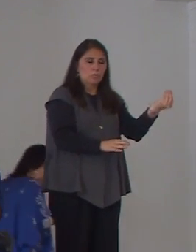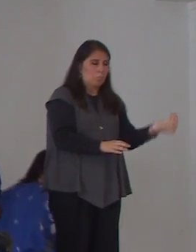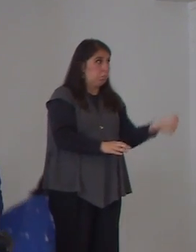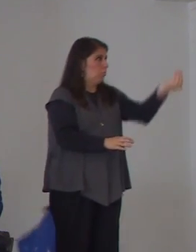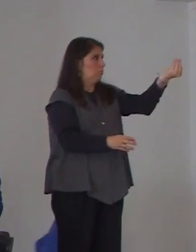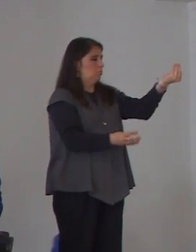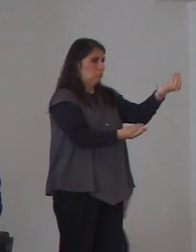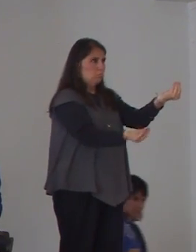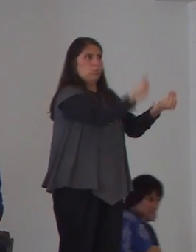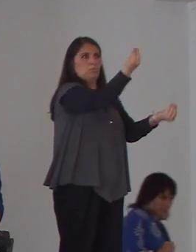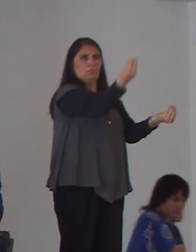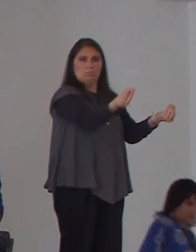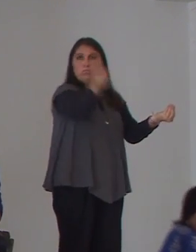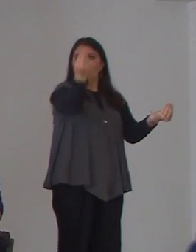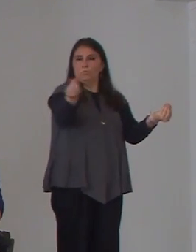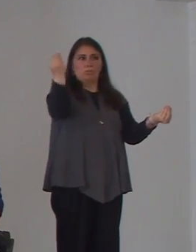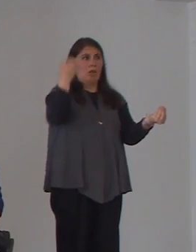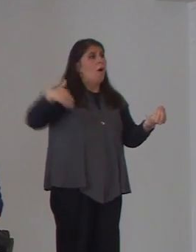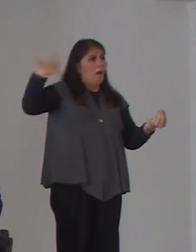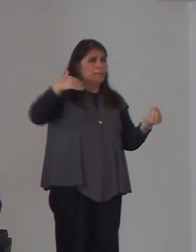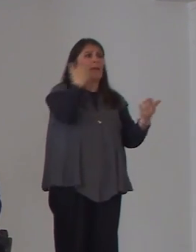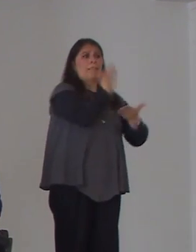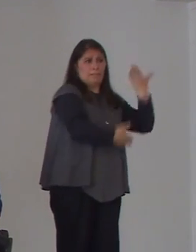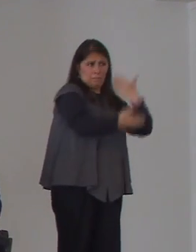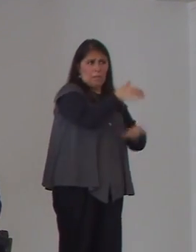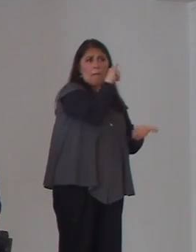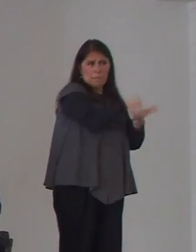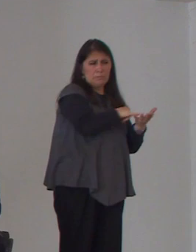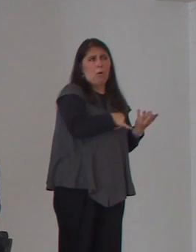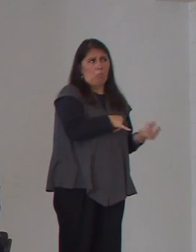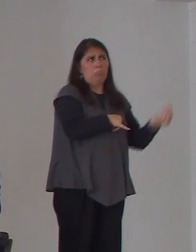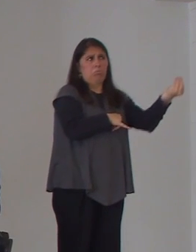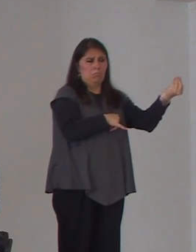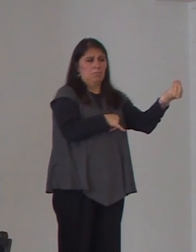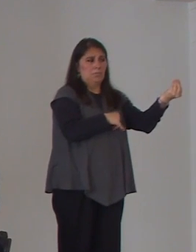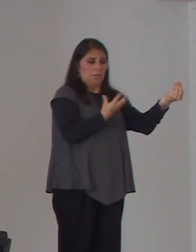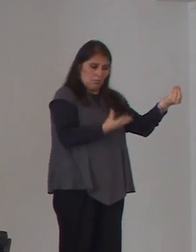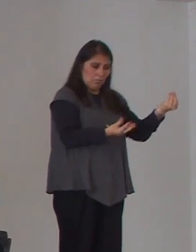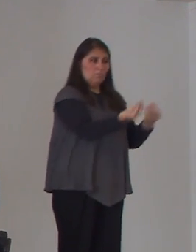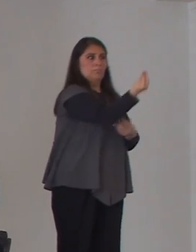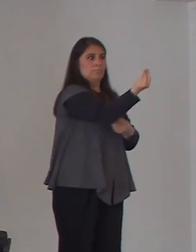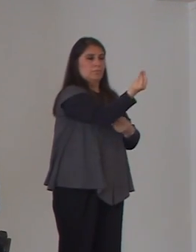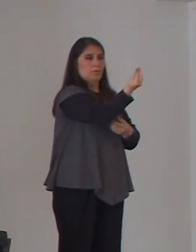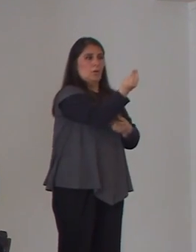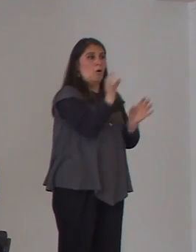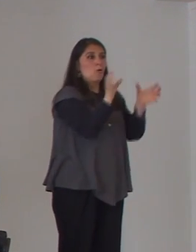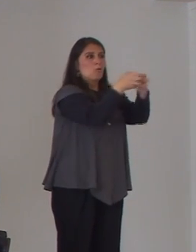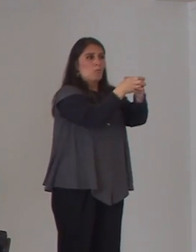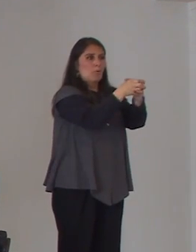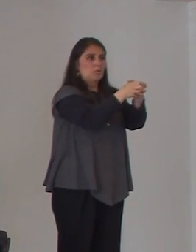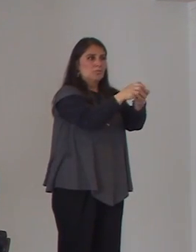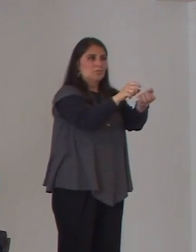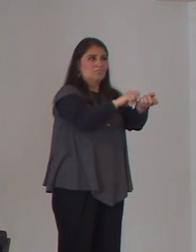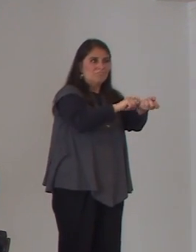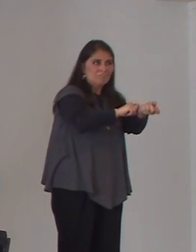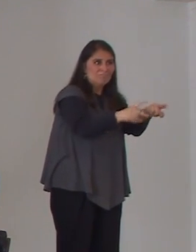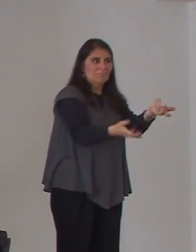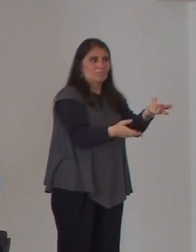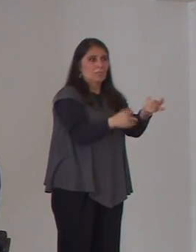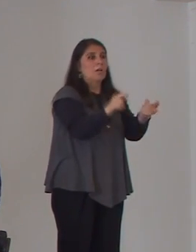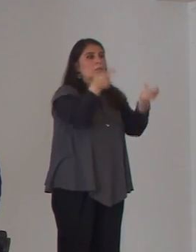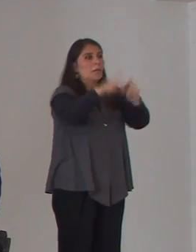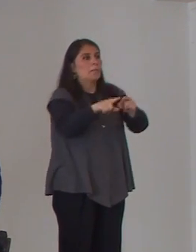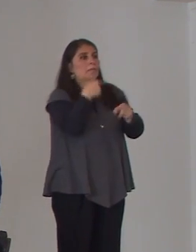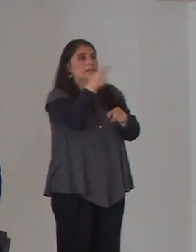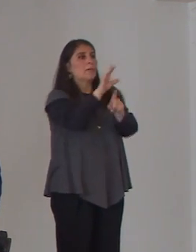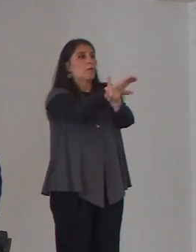discapacidad, que generalmente ha existido, las poblaciones étnicas, pero entonces nos hablaban de las culturas